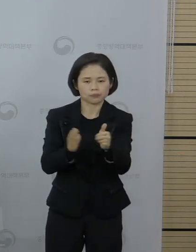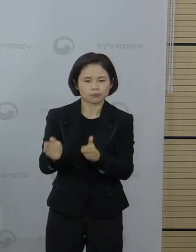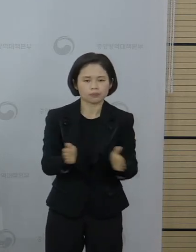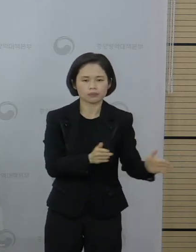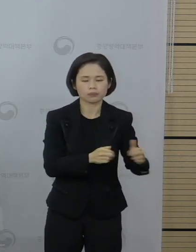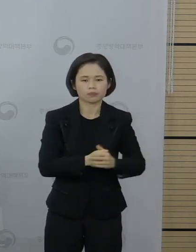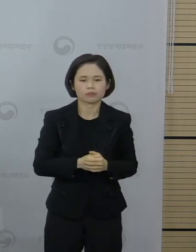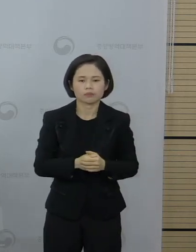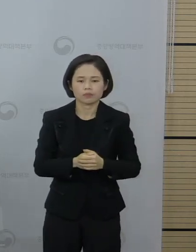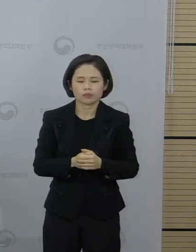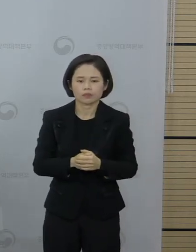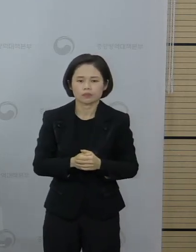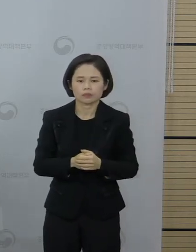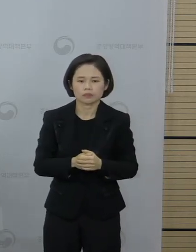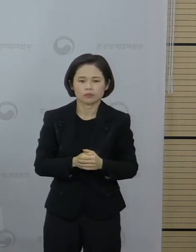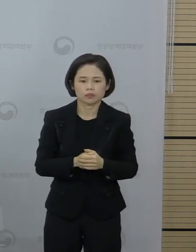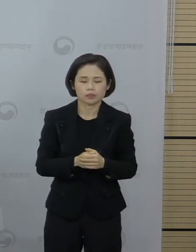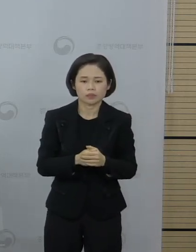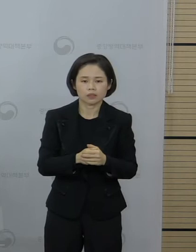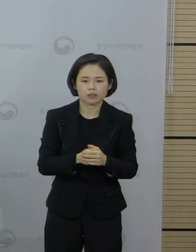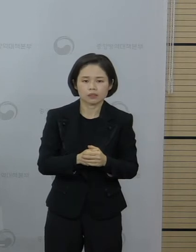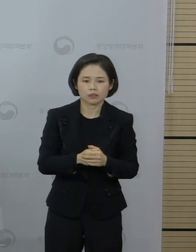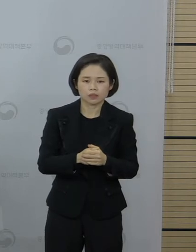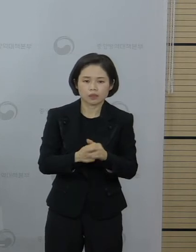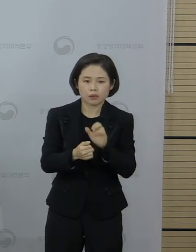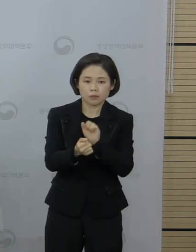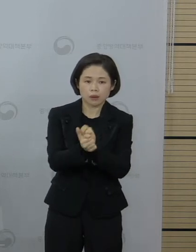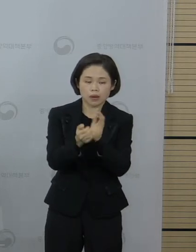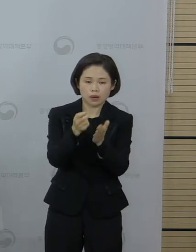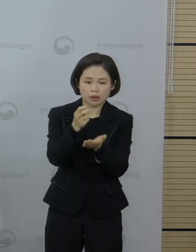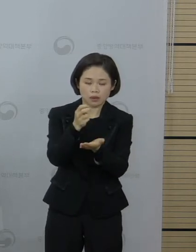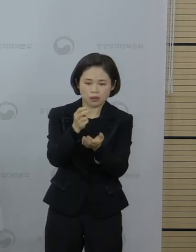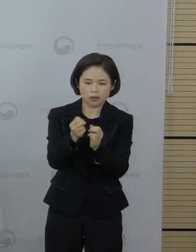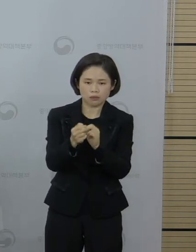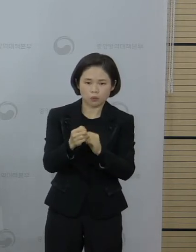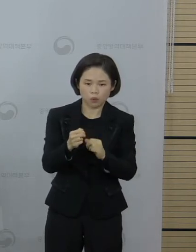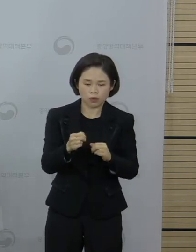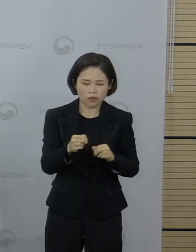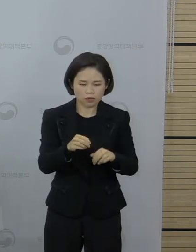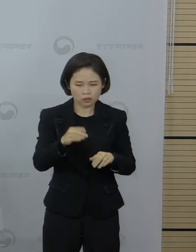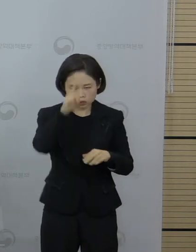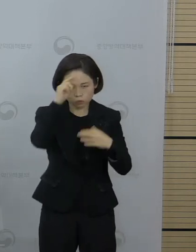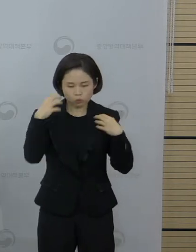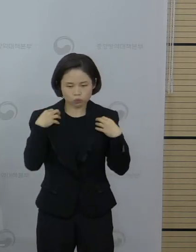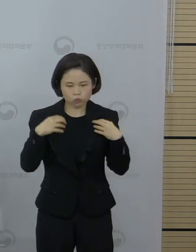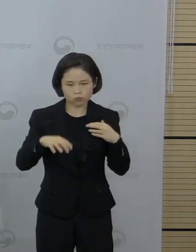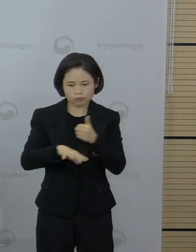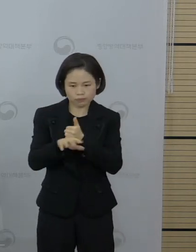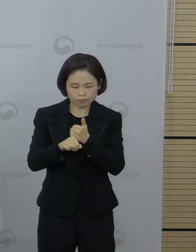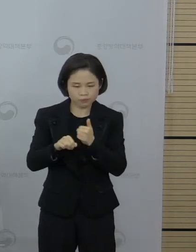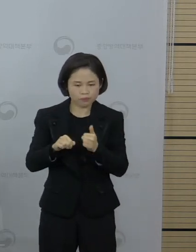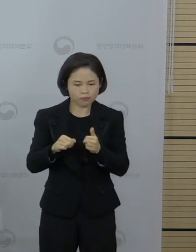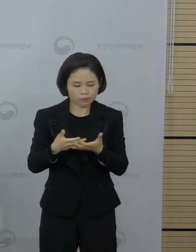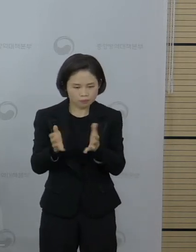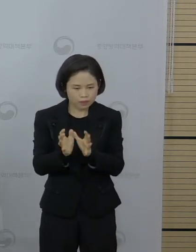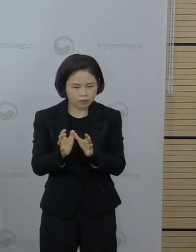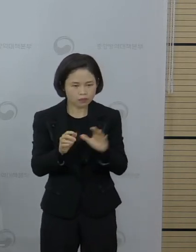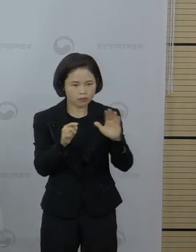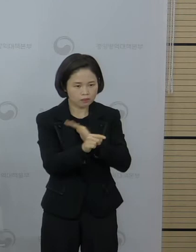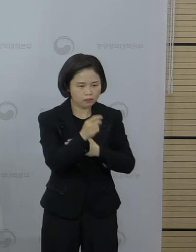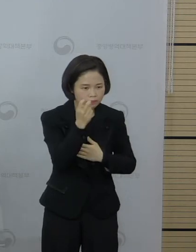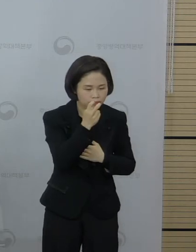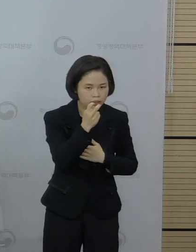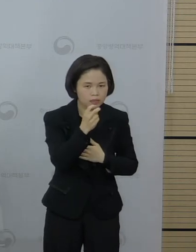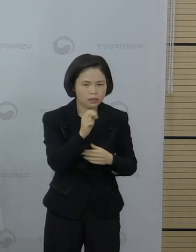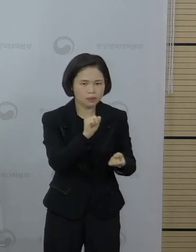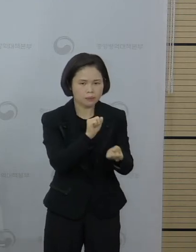최근 행정안전부에서 주관하셔서 정부 합동 점검단이 주요 집단 감염 발생